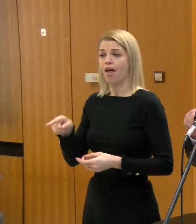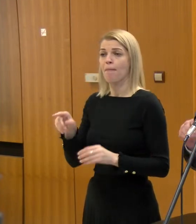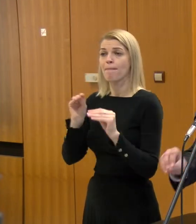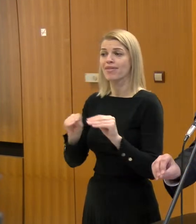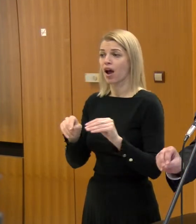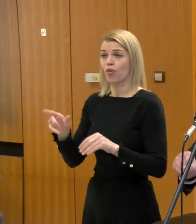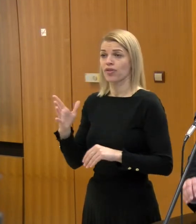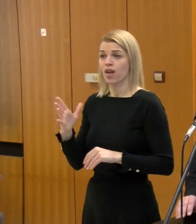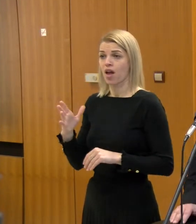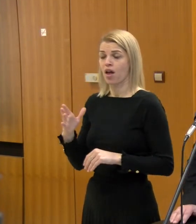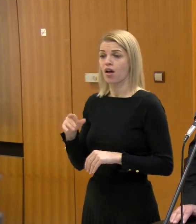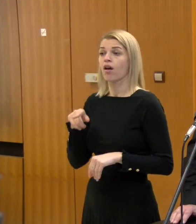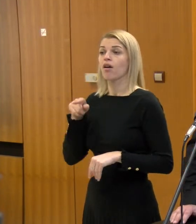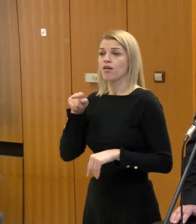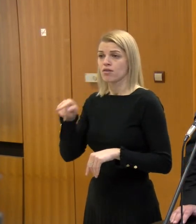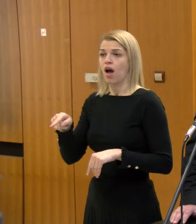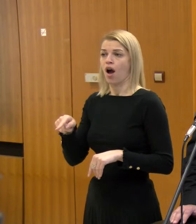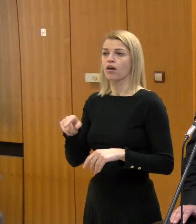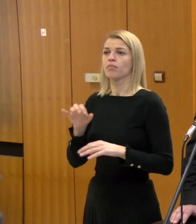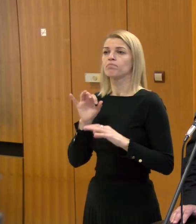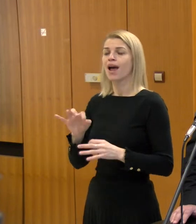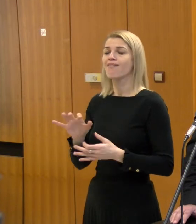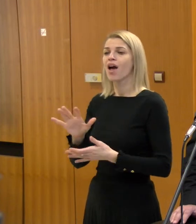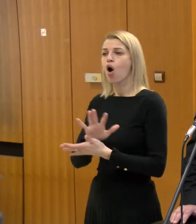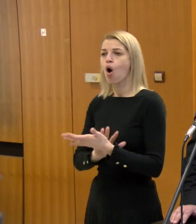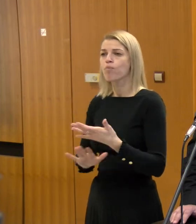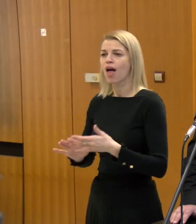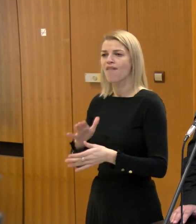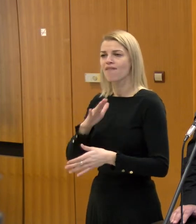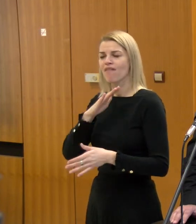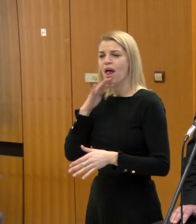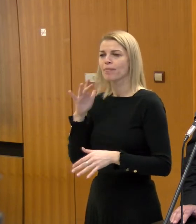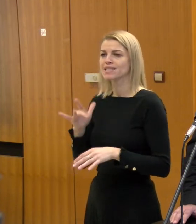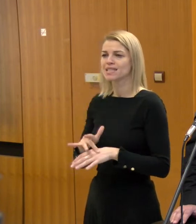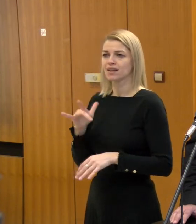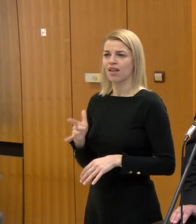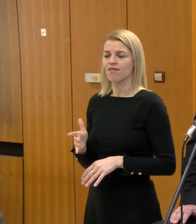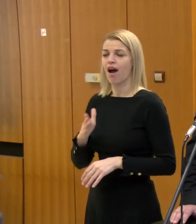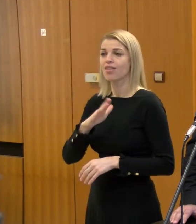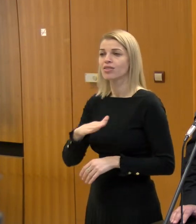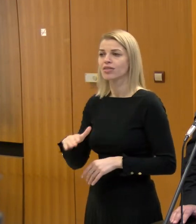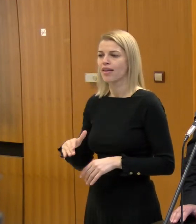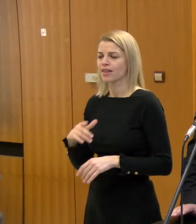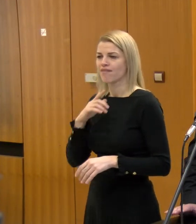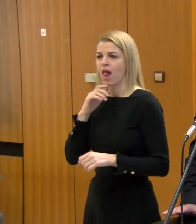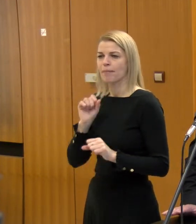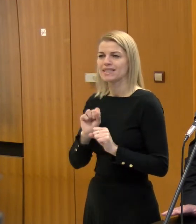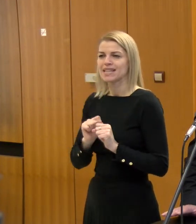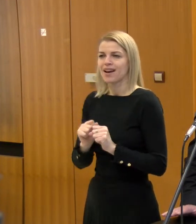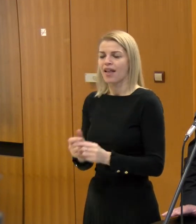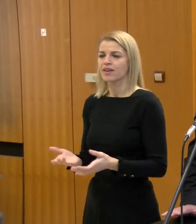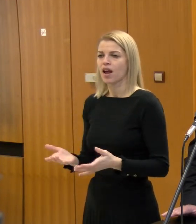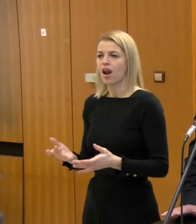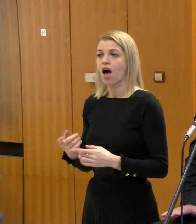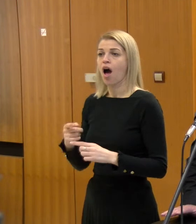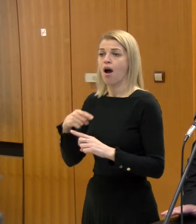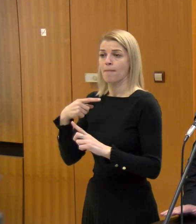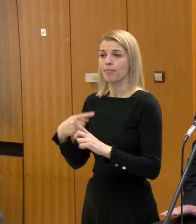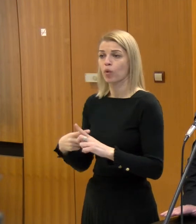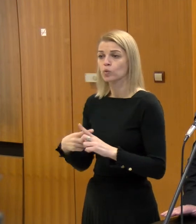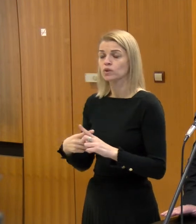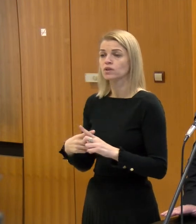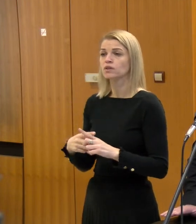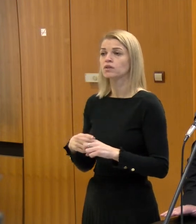pedagóg, tak presne ho pustíte do oblasti, ktorá je najcitlivejšia, kde sú deti najzraniteľnejšie a navyše, kde to